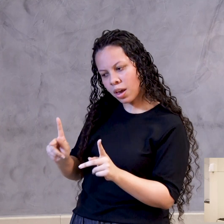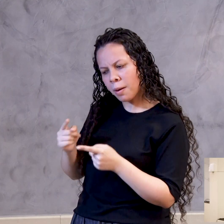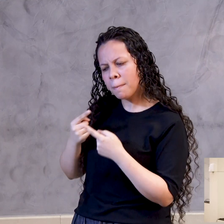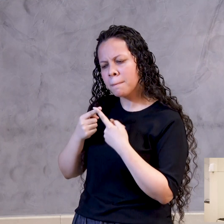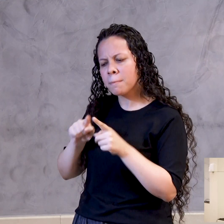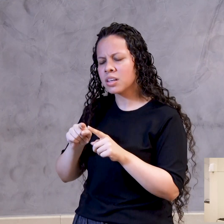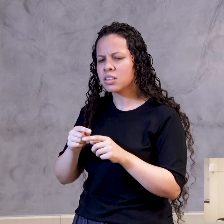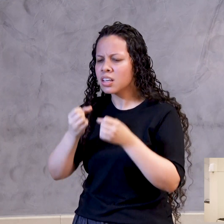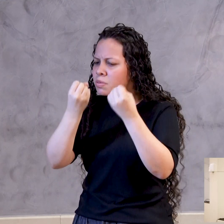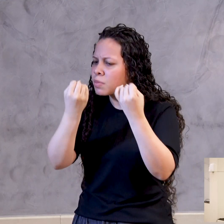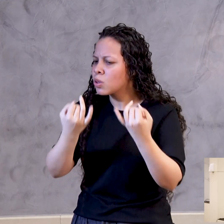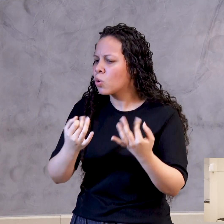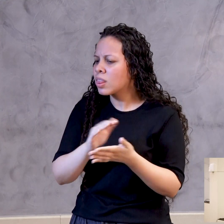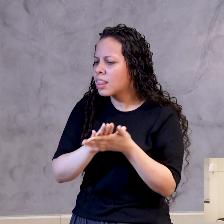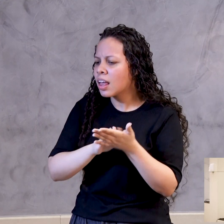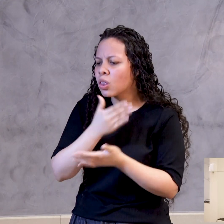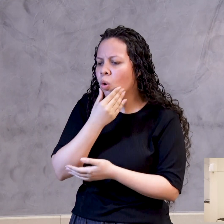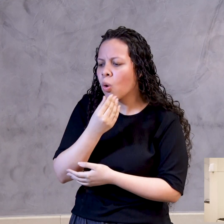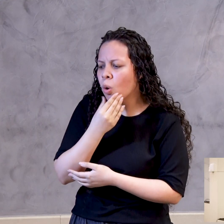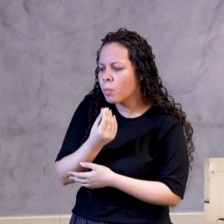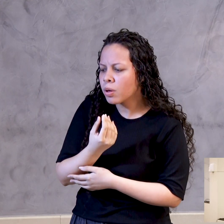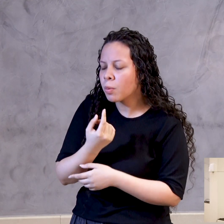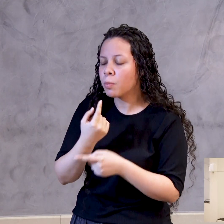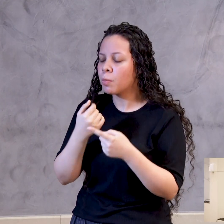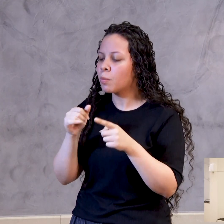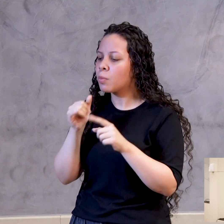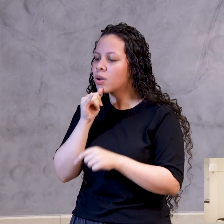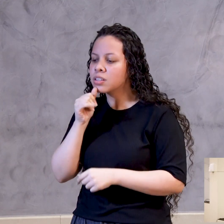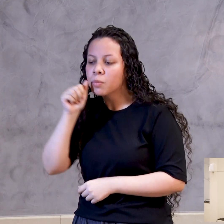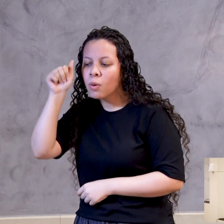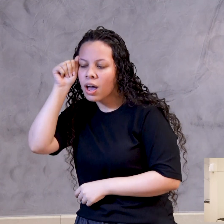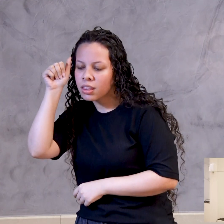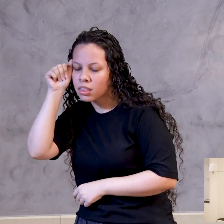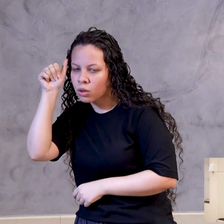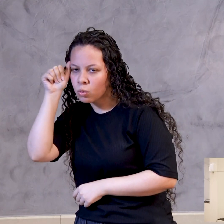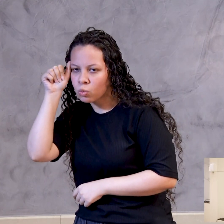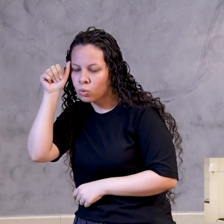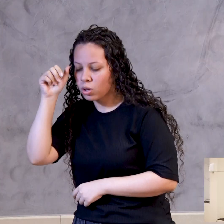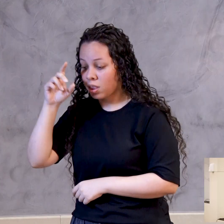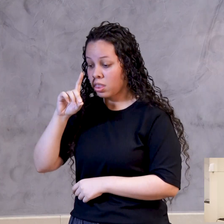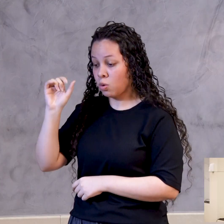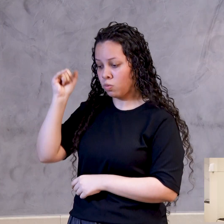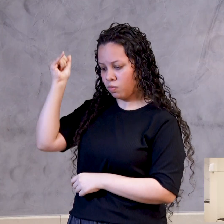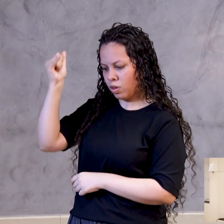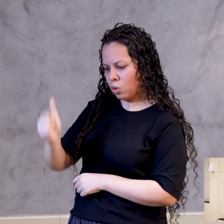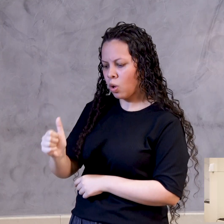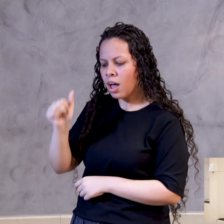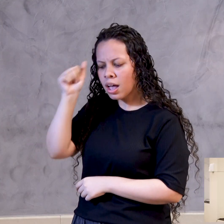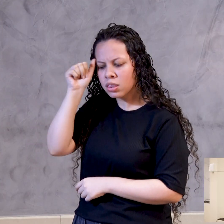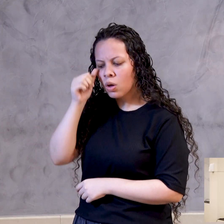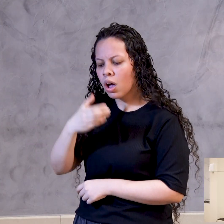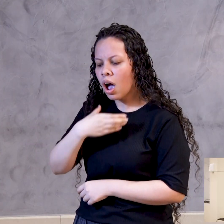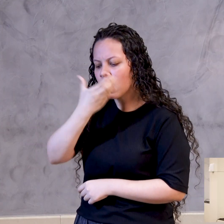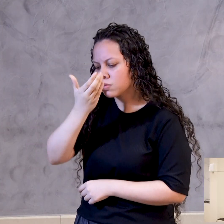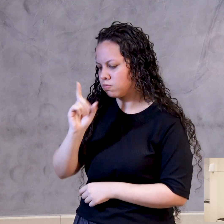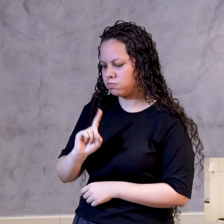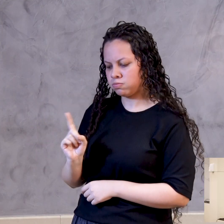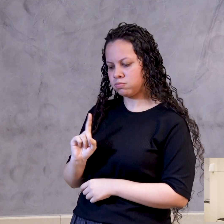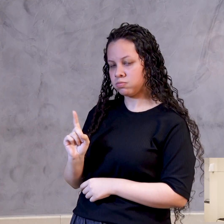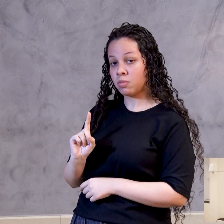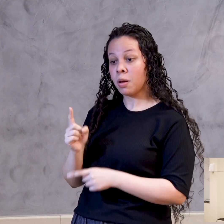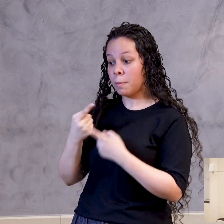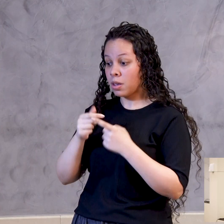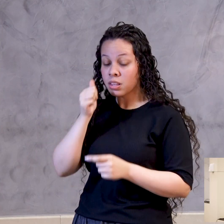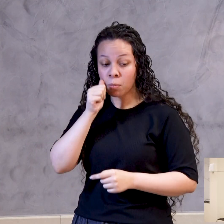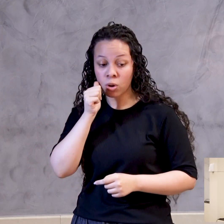os homens? No caso de Adão, por exemplo, que Deus disse a Adão para não comer da árvore. A mulher comeu,